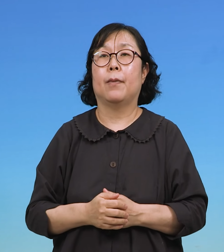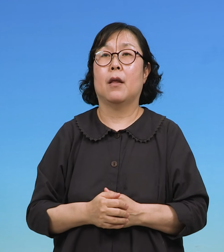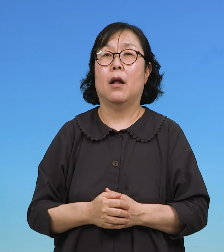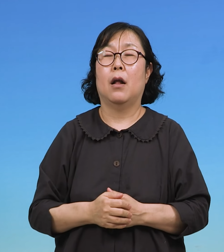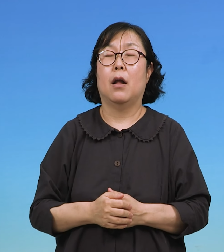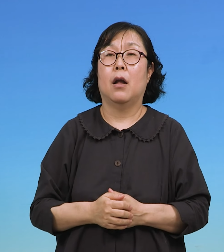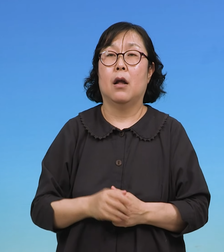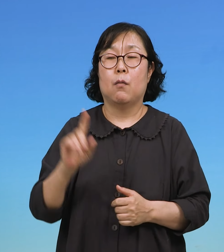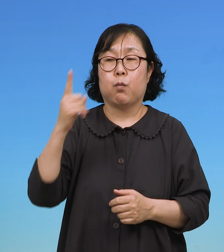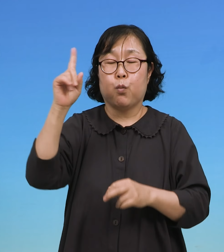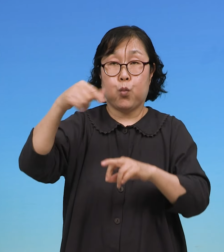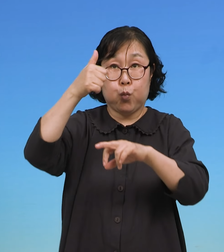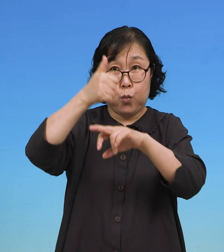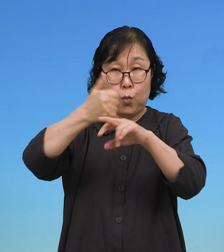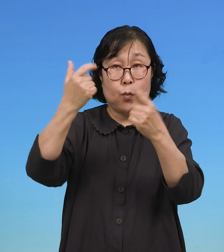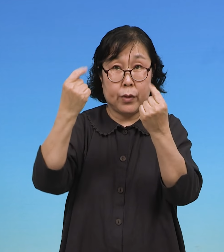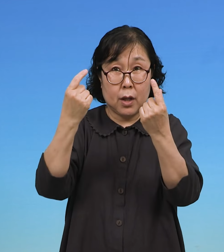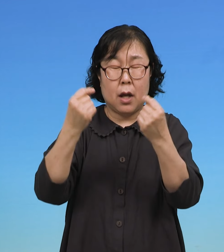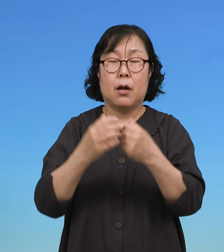다윗도 마찬가지입니다.